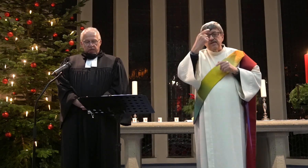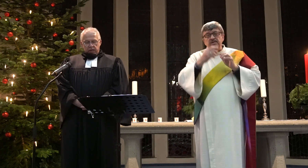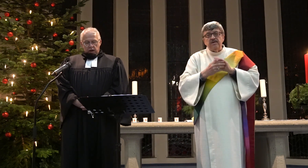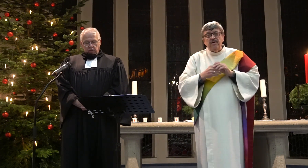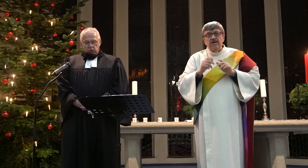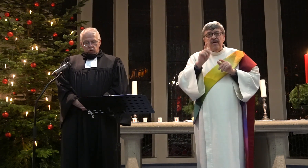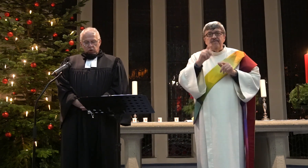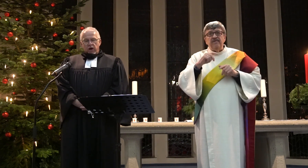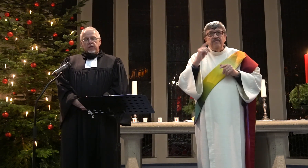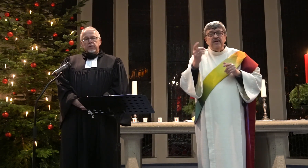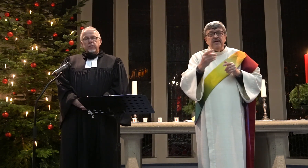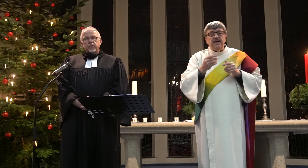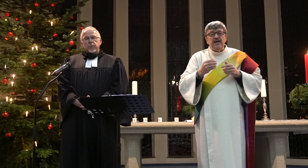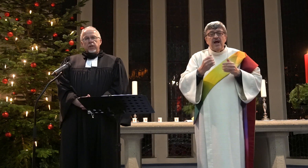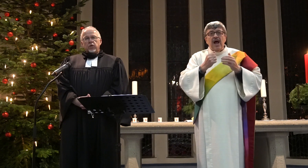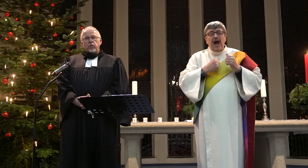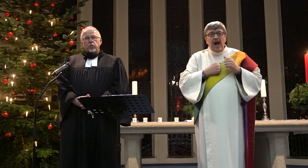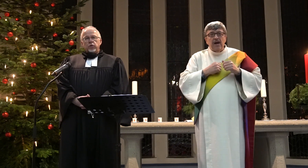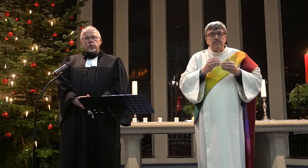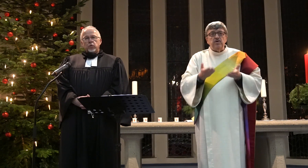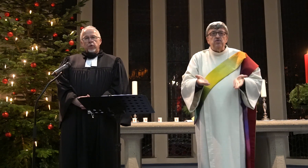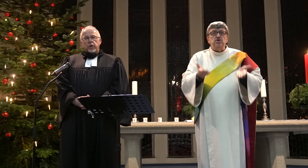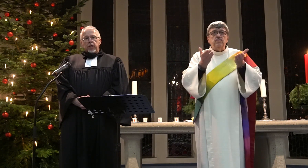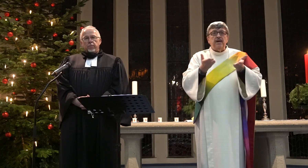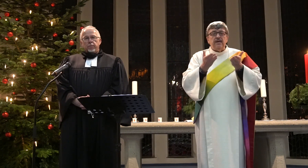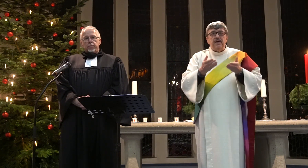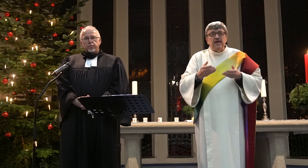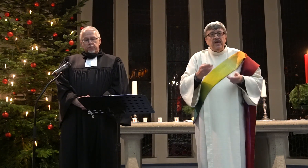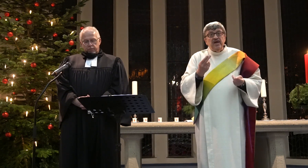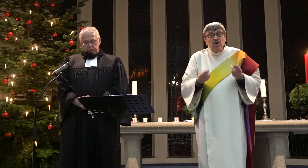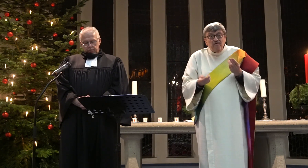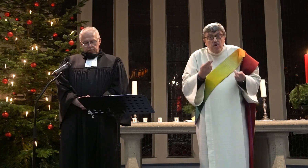wenn wir den Armen und Schwachen ihre Würde zurückgeben.